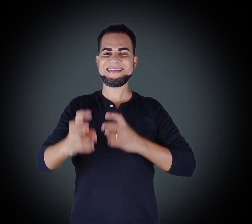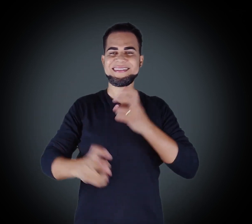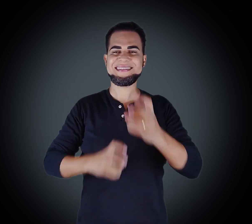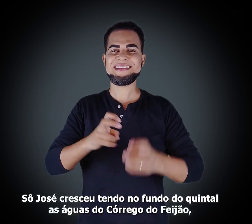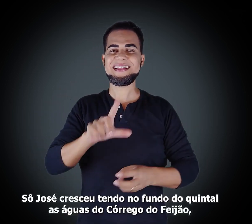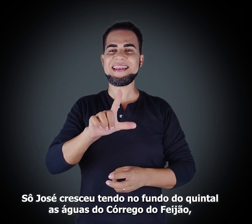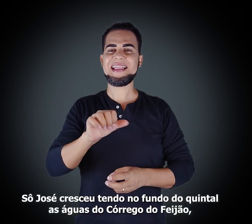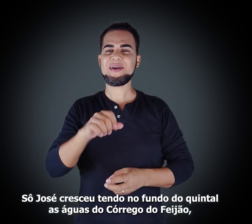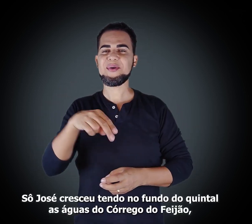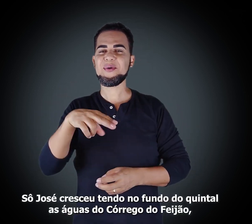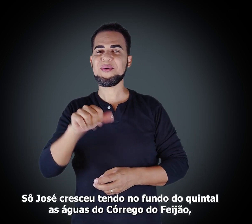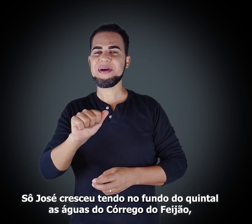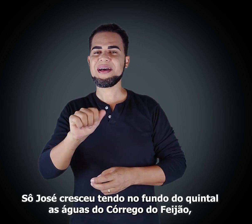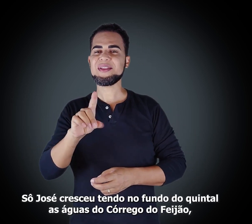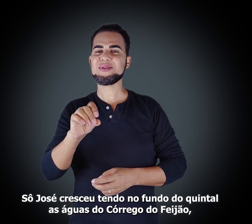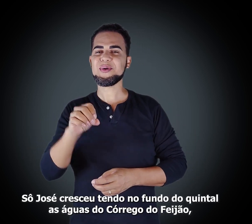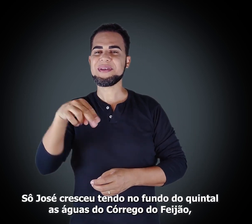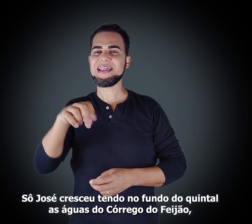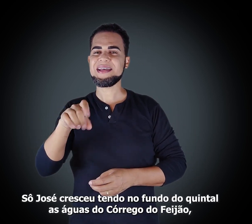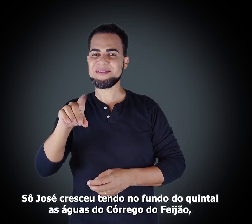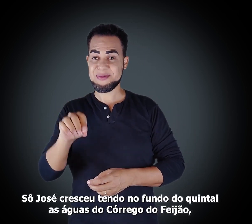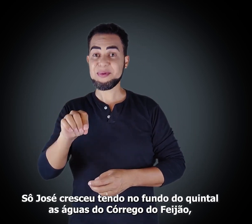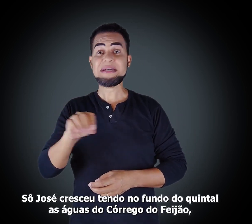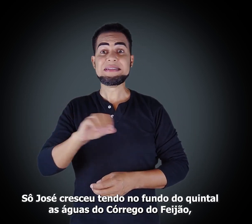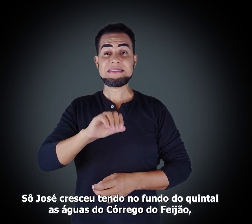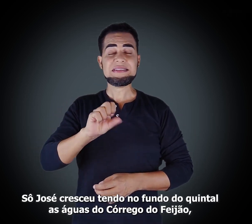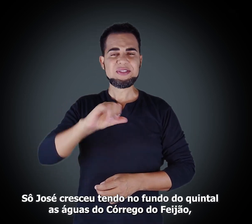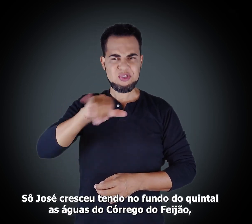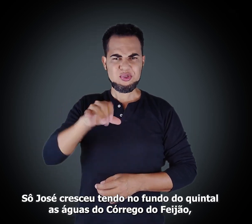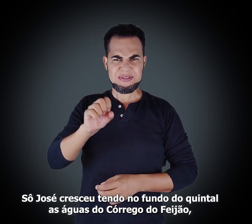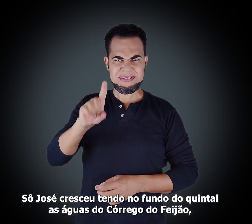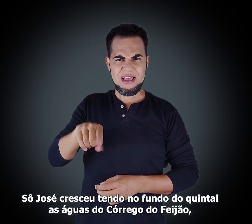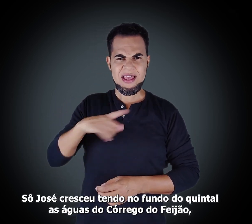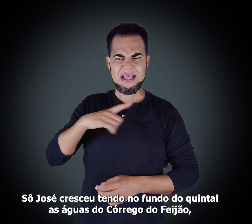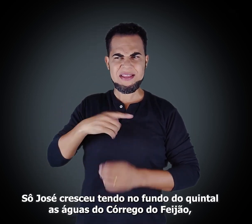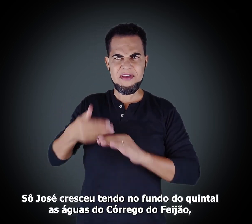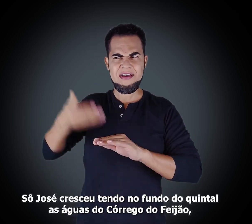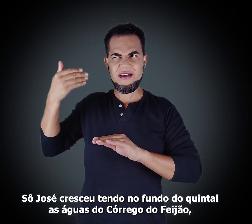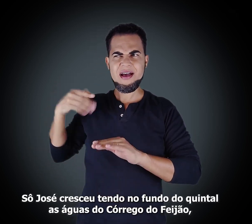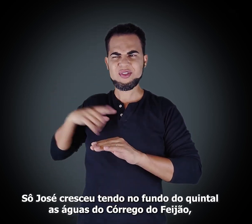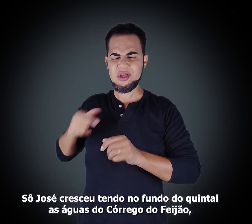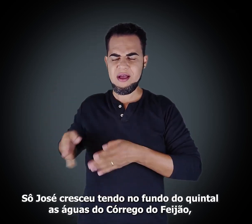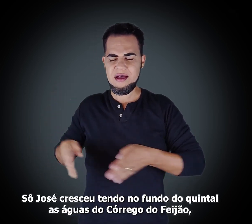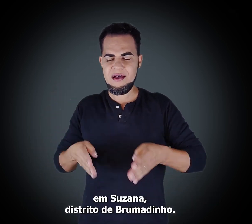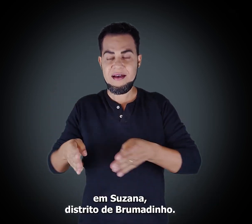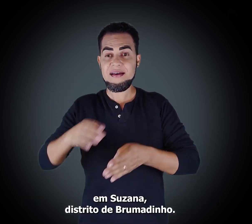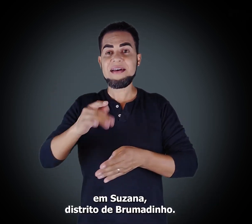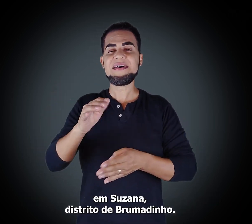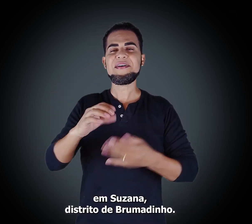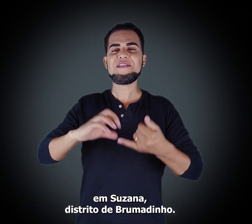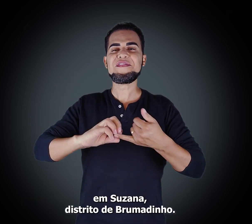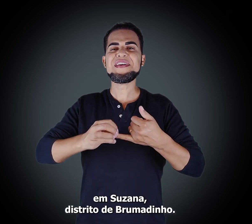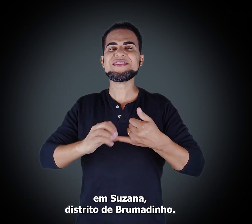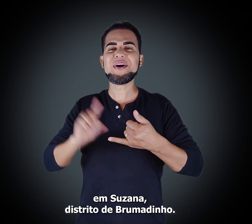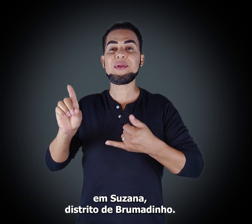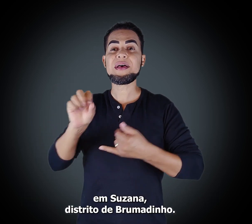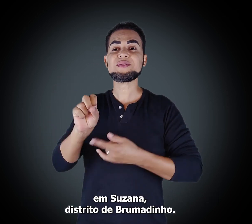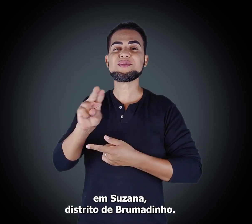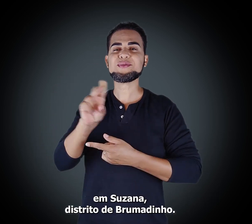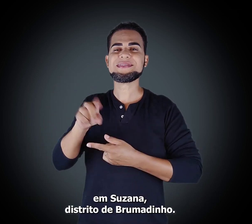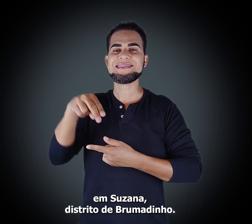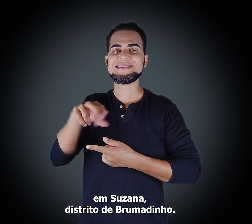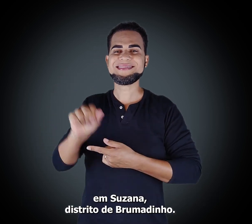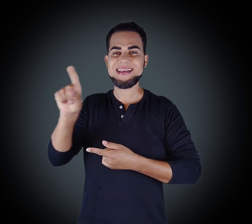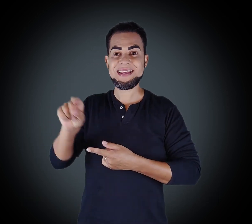Nado. São José cresceu tendo no fundo do quintal as águas do Córrego do Feijão, em Suzana, distrito